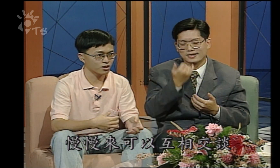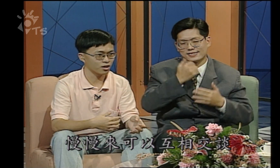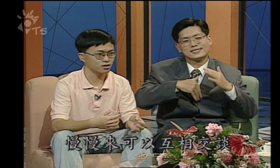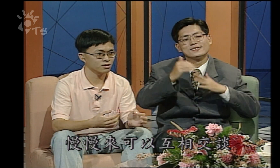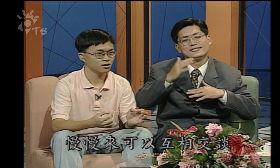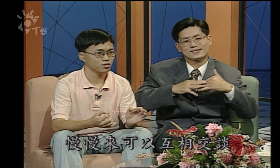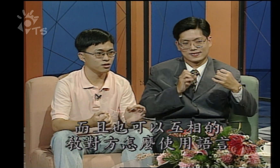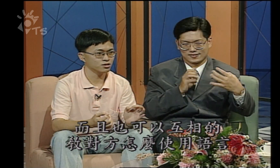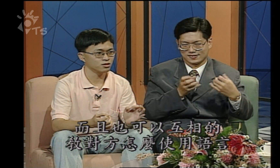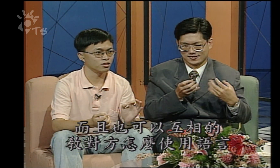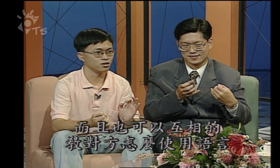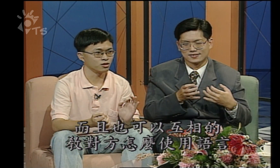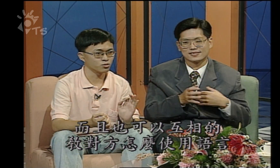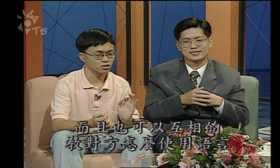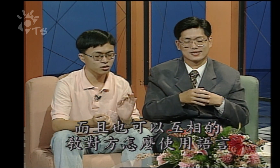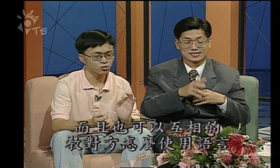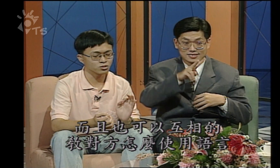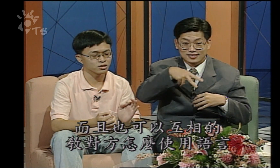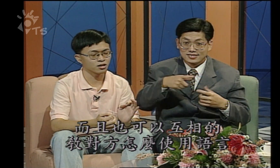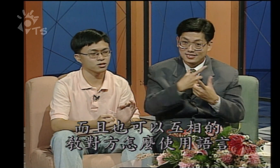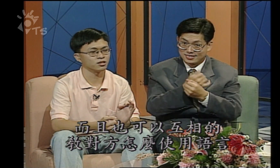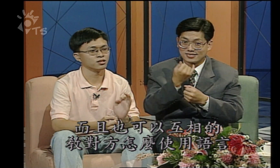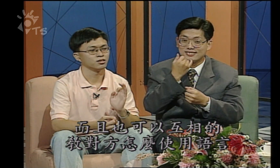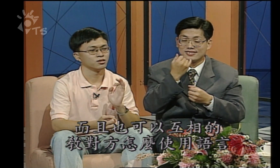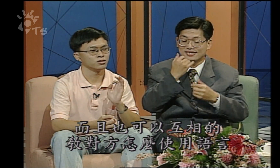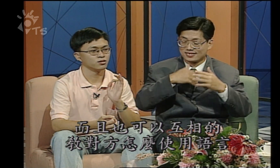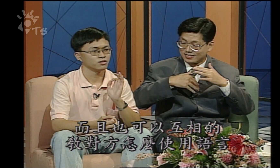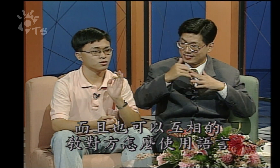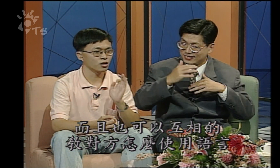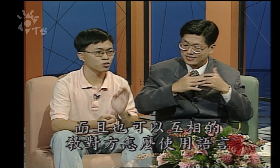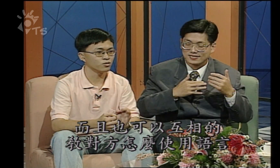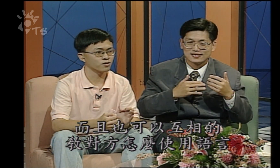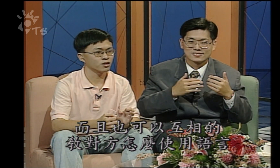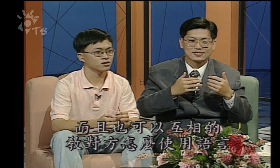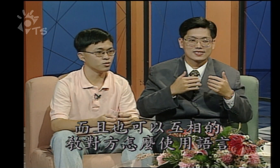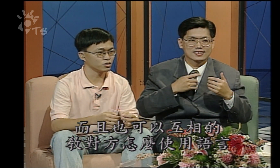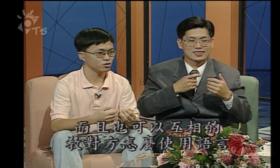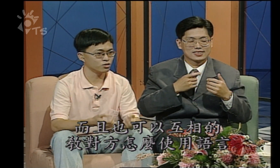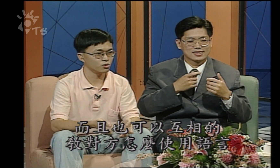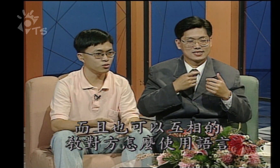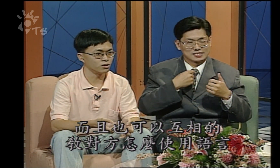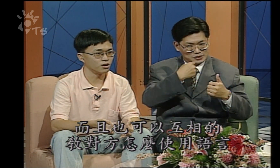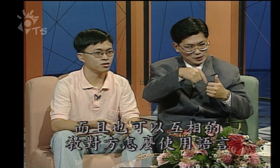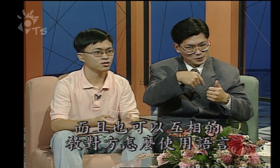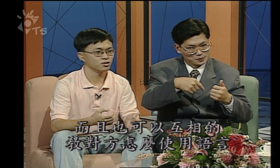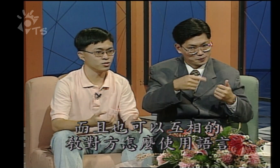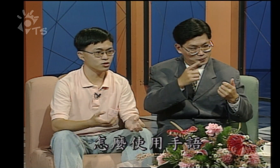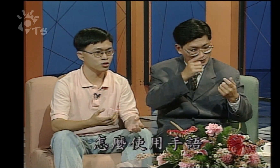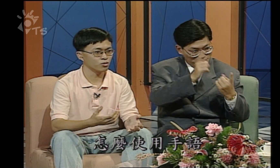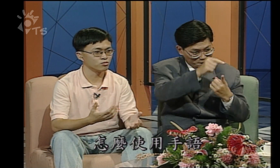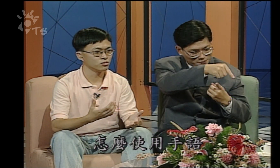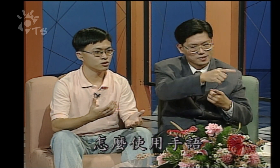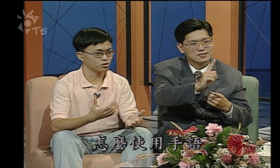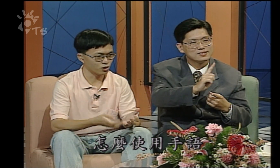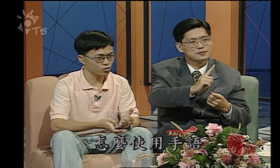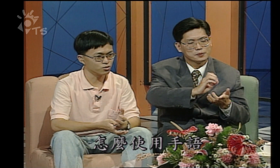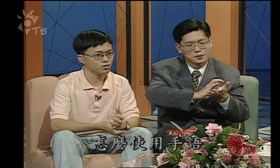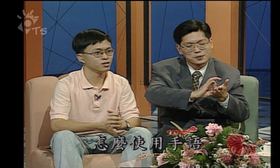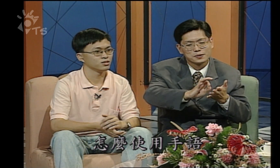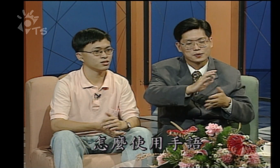谈，而且也可以互相的教对方怎么使用语言，怎么使用手语，这样的